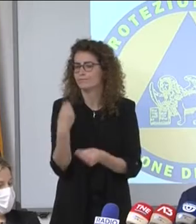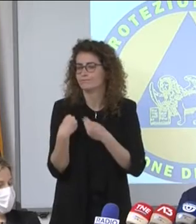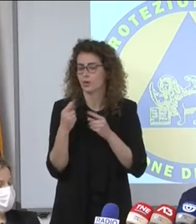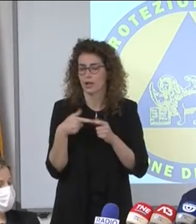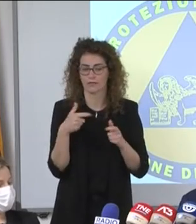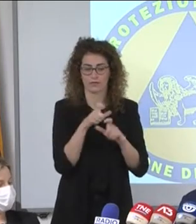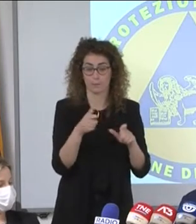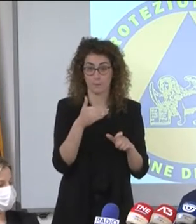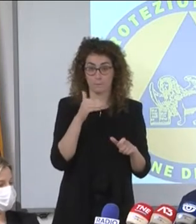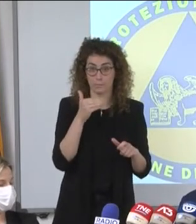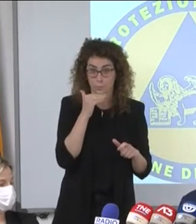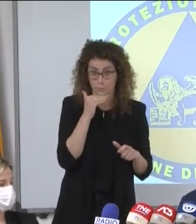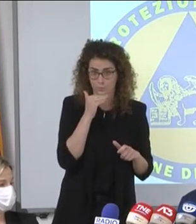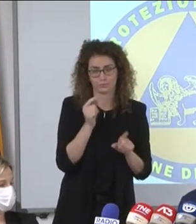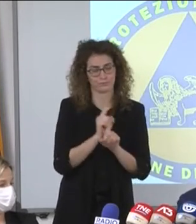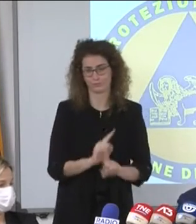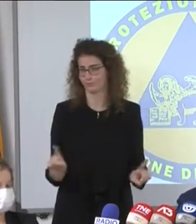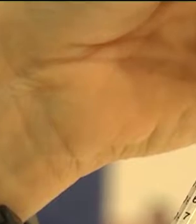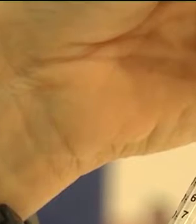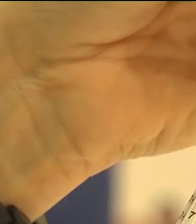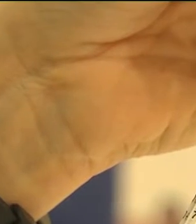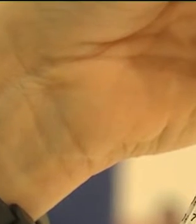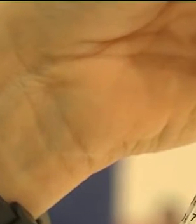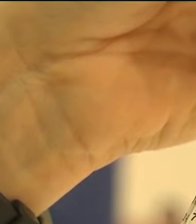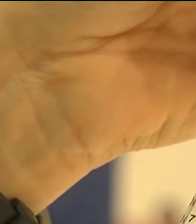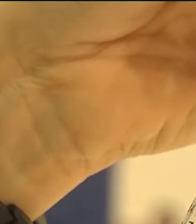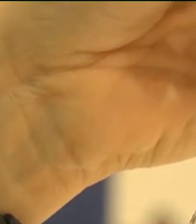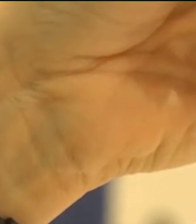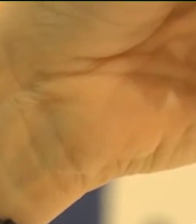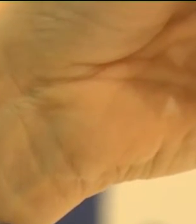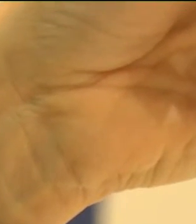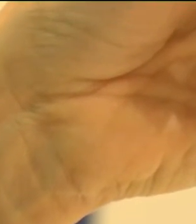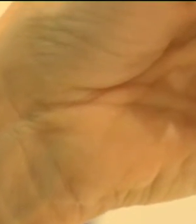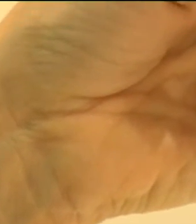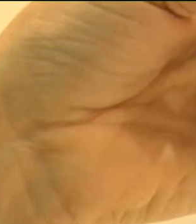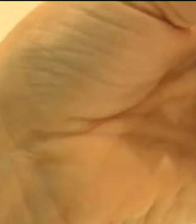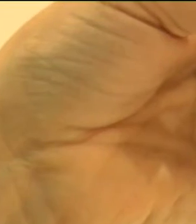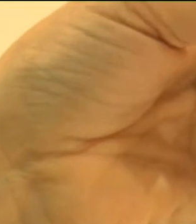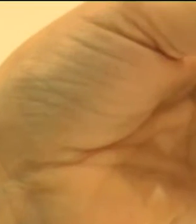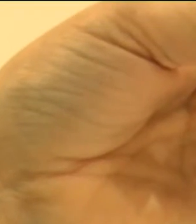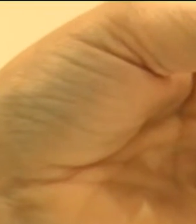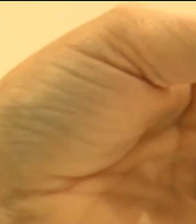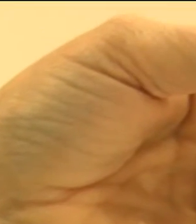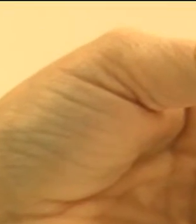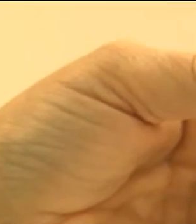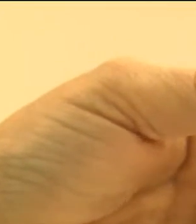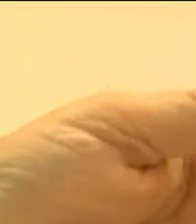vaccini bastano? No. Chiaro? E ci sono importanti novità in arrivo.